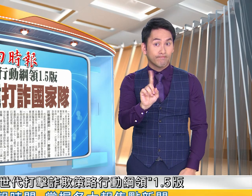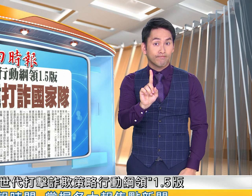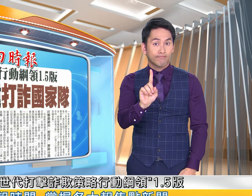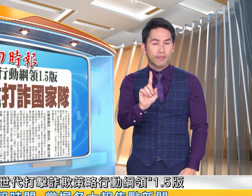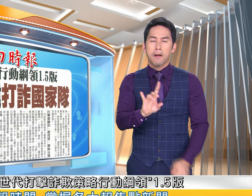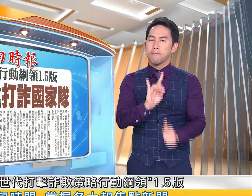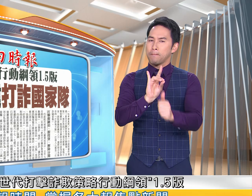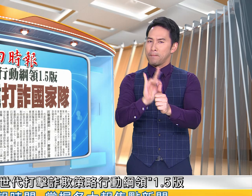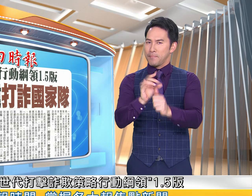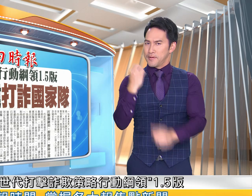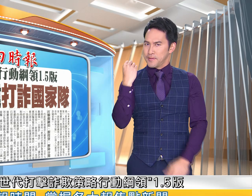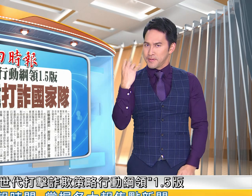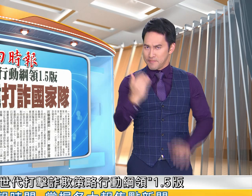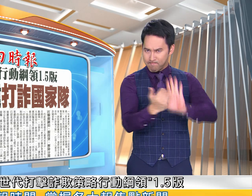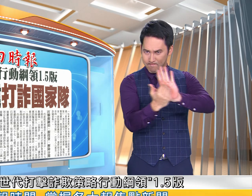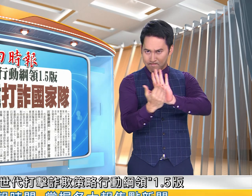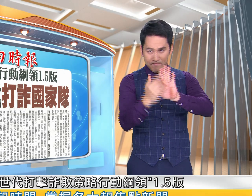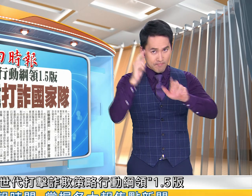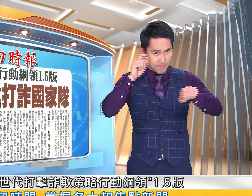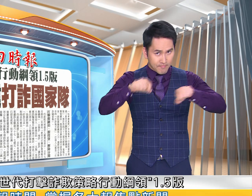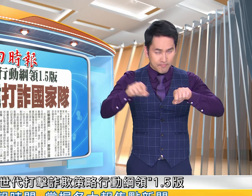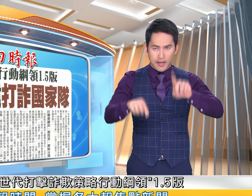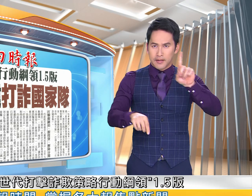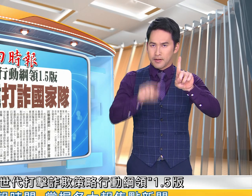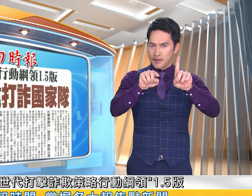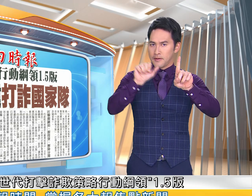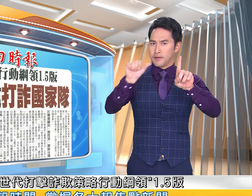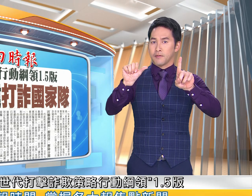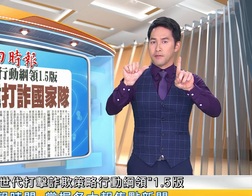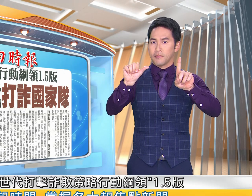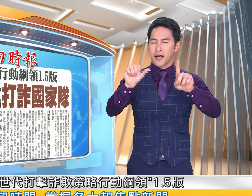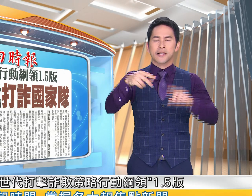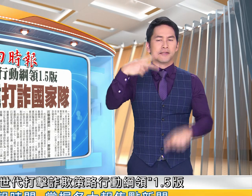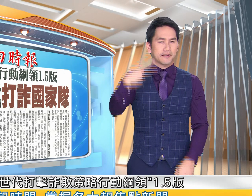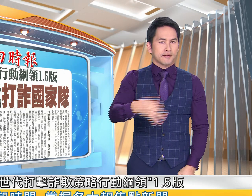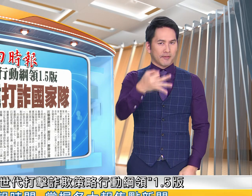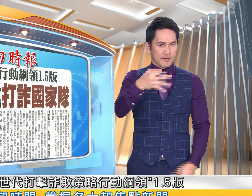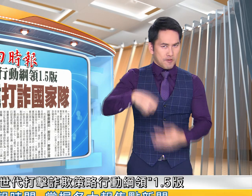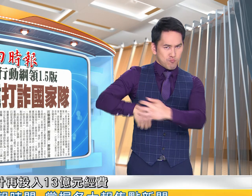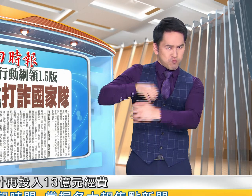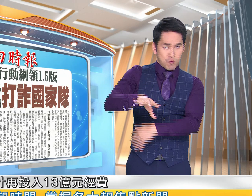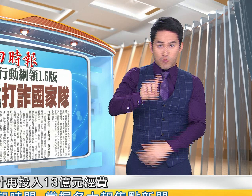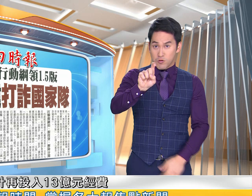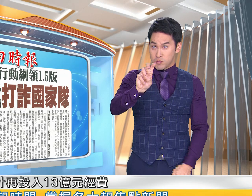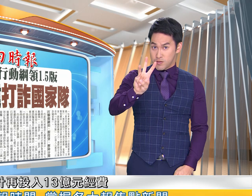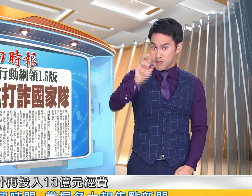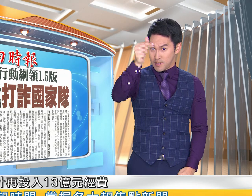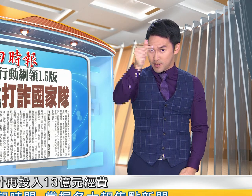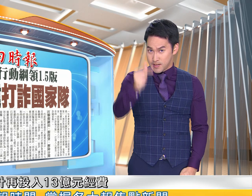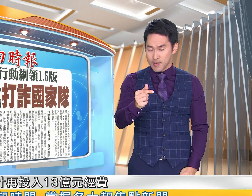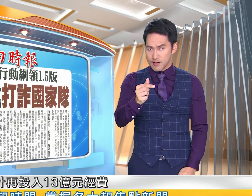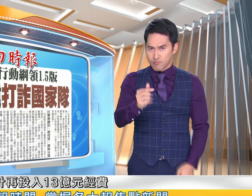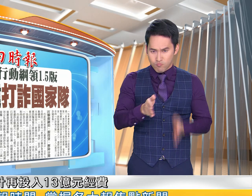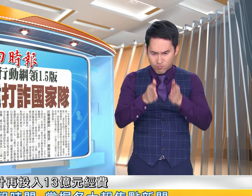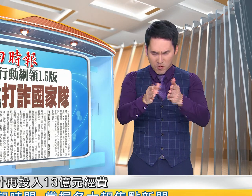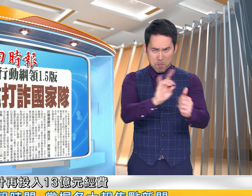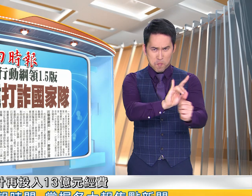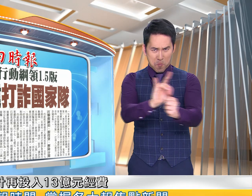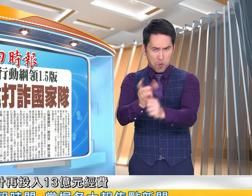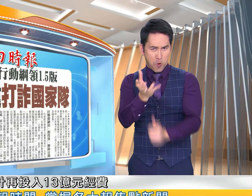诈欺策略行动纲领1.5版，预计再投入13亿元的经费，重